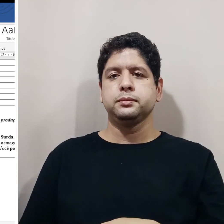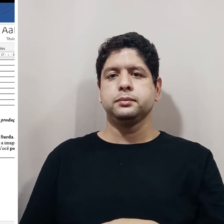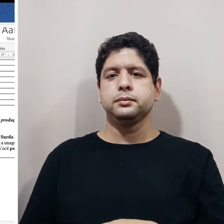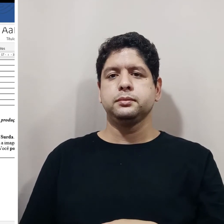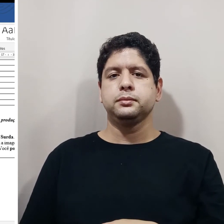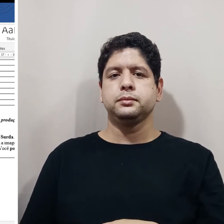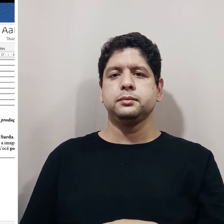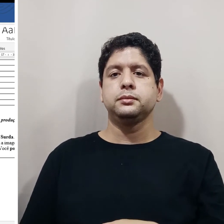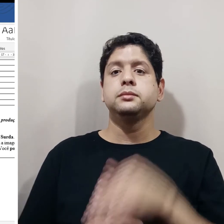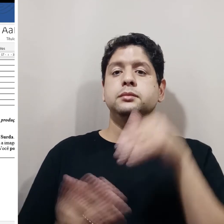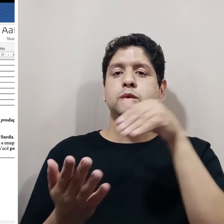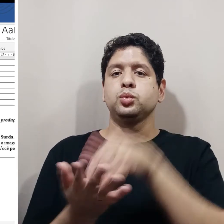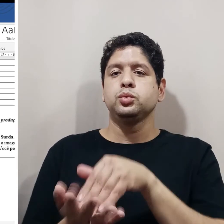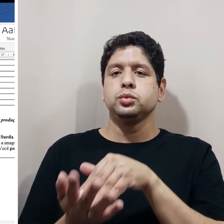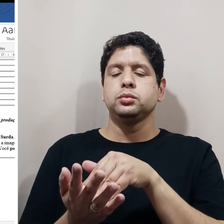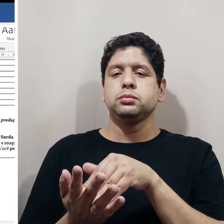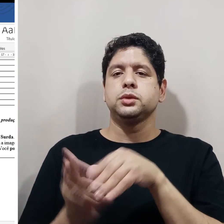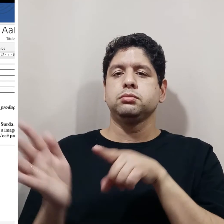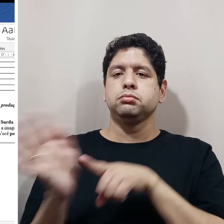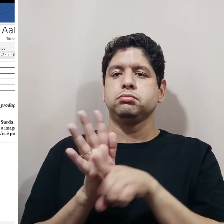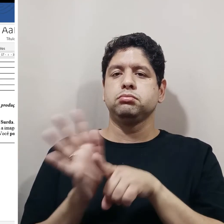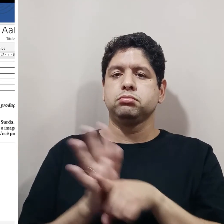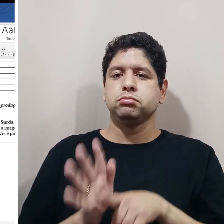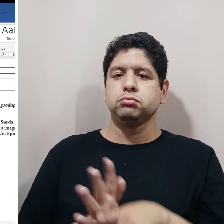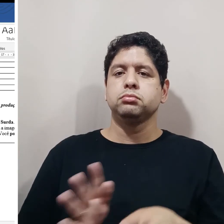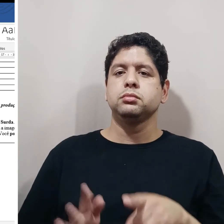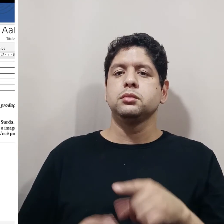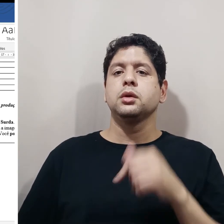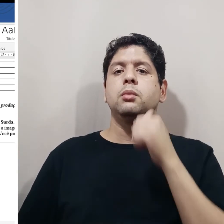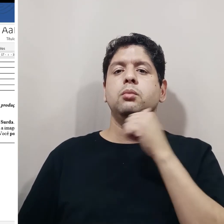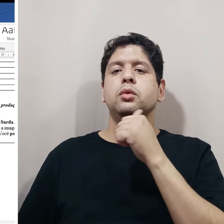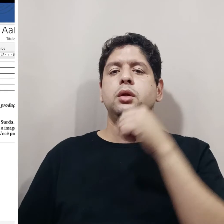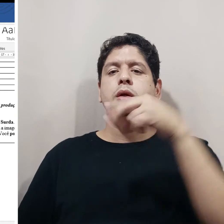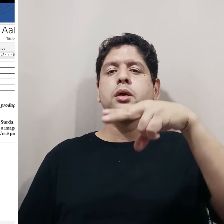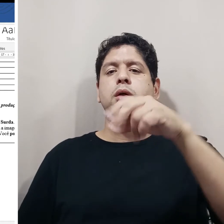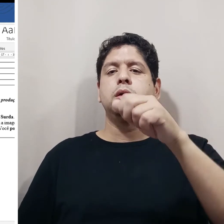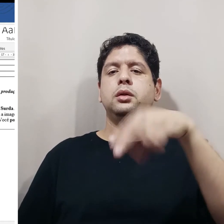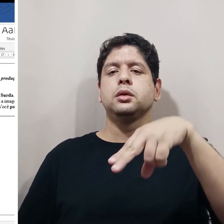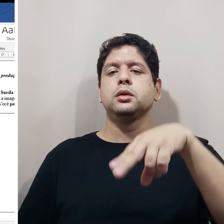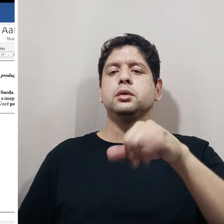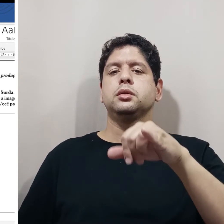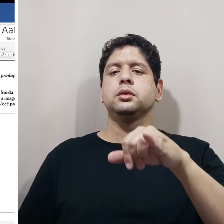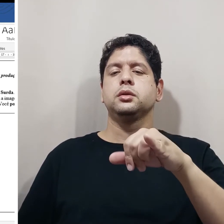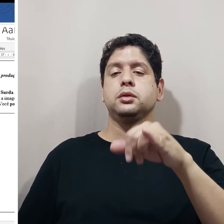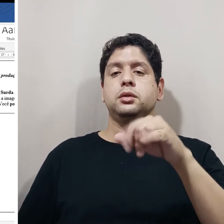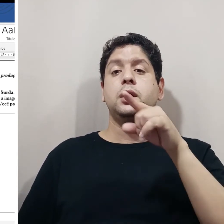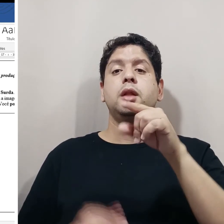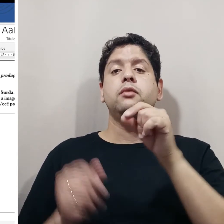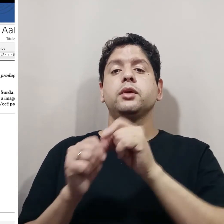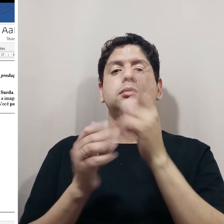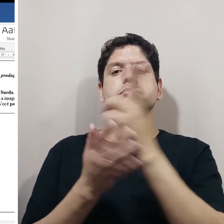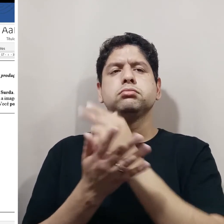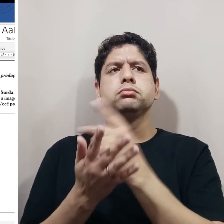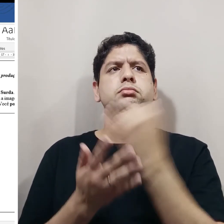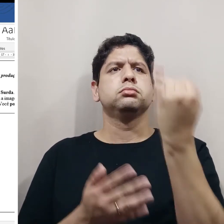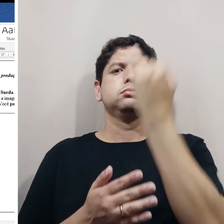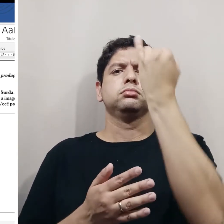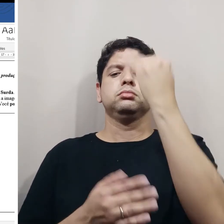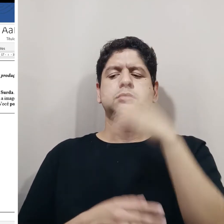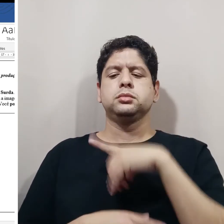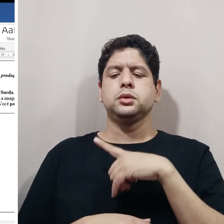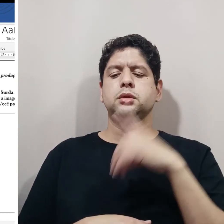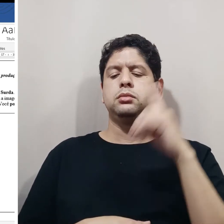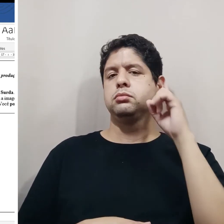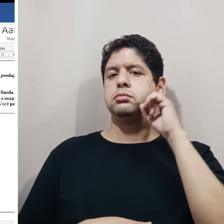esses novos conhecimentos, inclusive os conhecimentos, né, da própria ciência. E a última, né, a nossa última